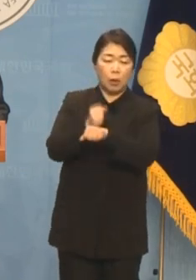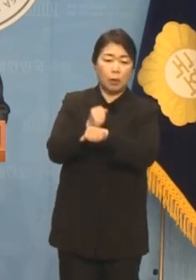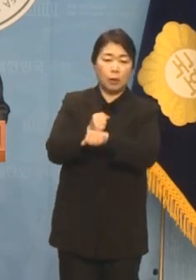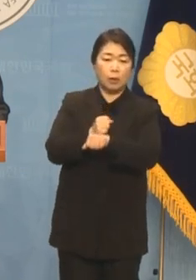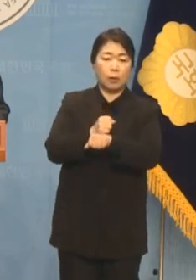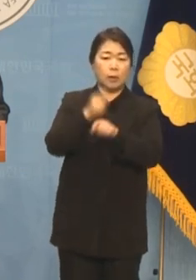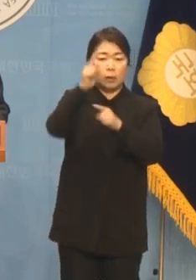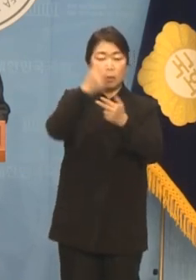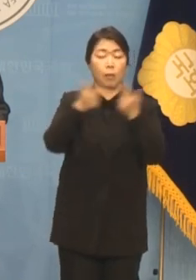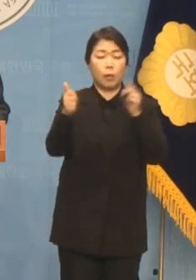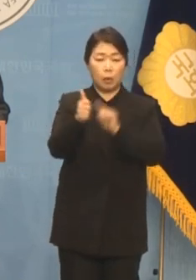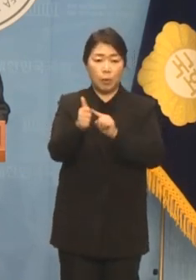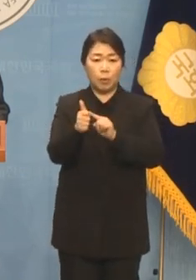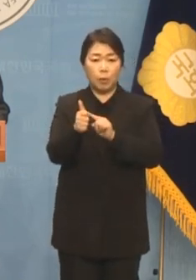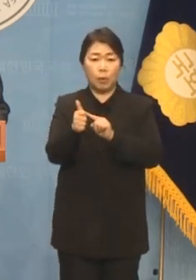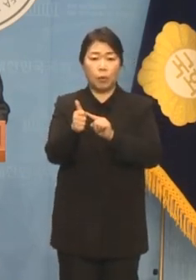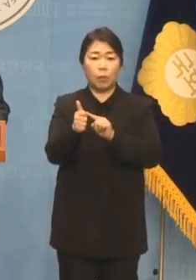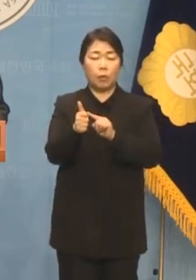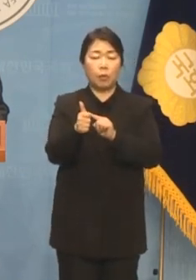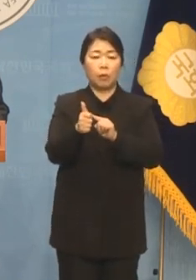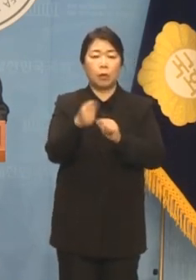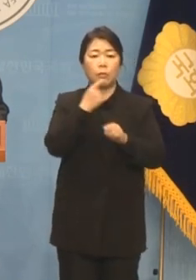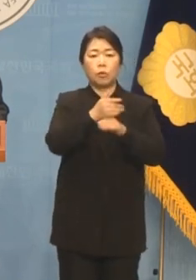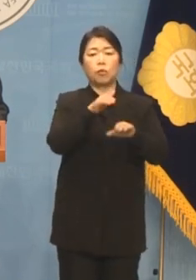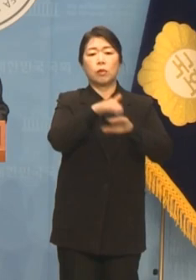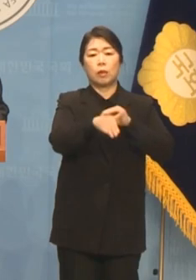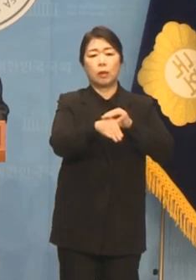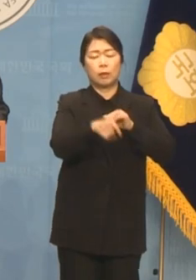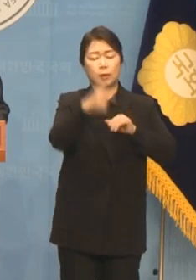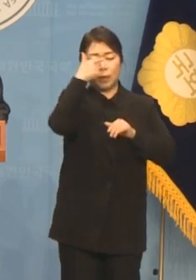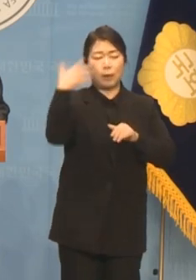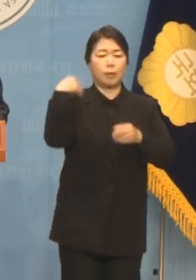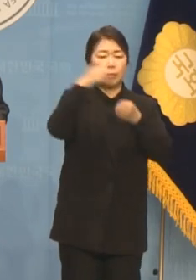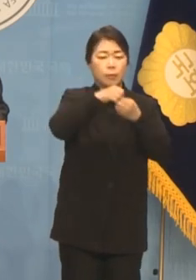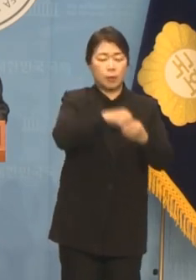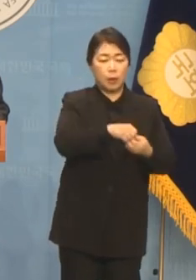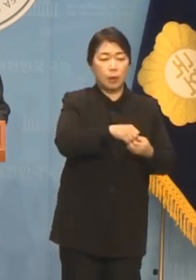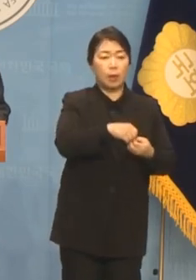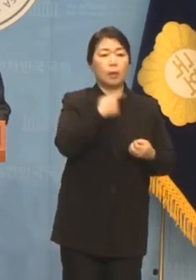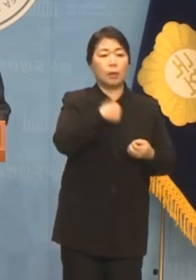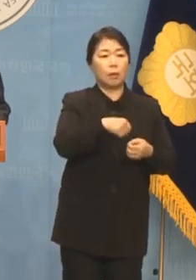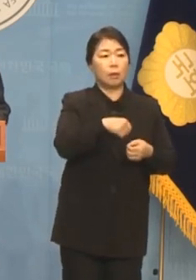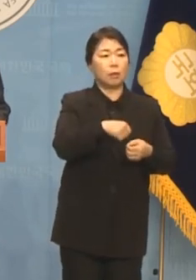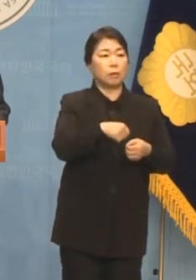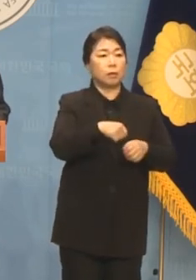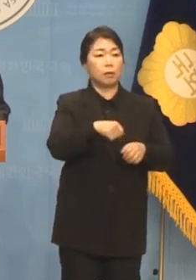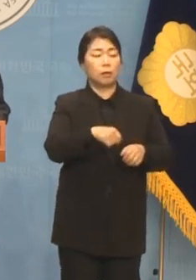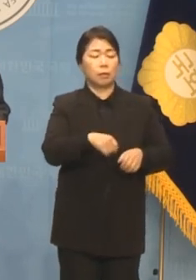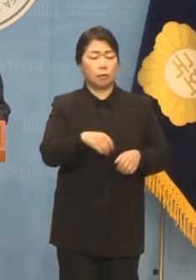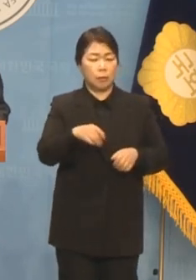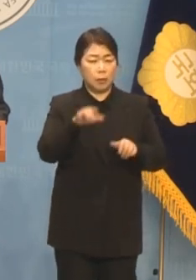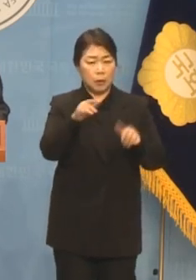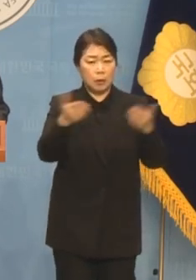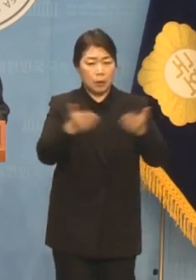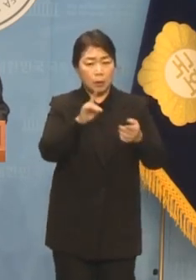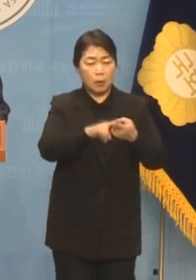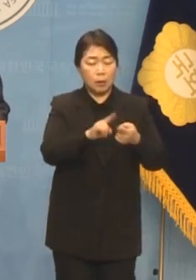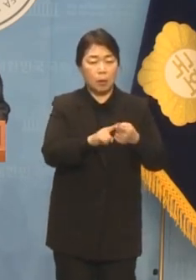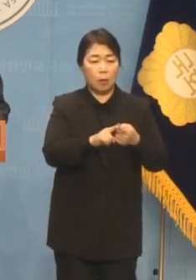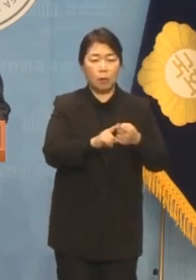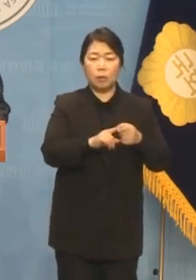미에 흘러간 돌려막기 매표 공약에 더 이상 국민들은 속지 않을